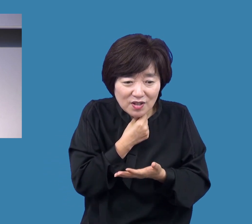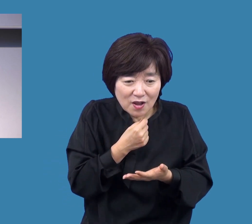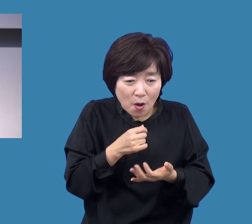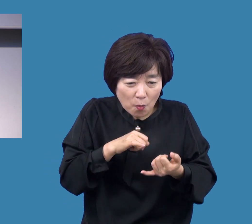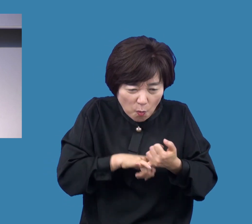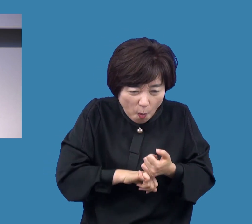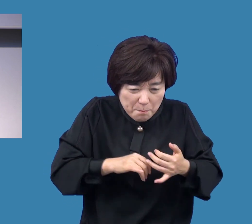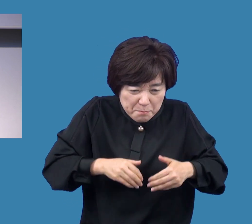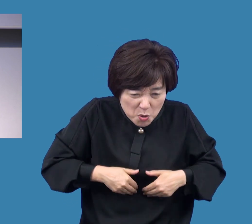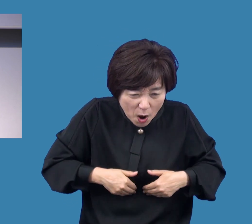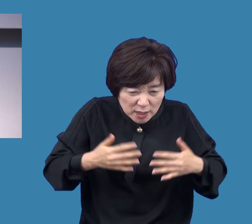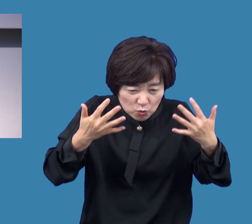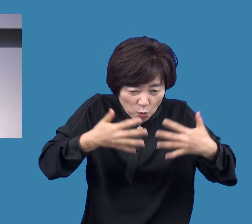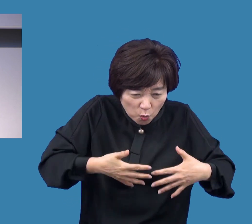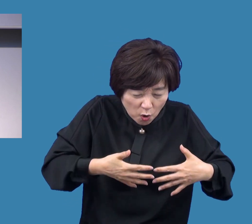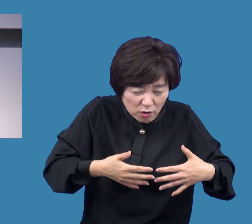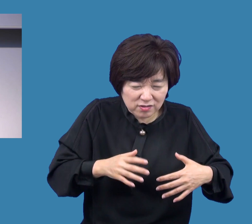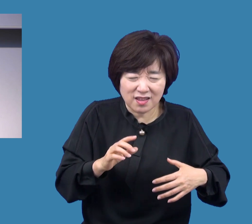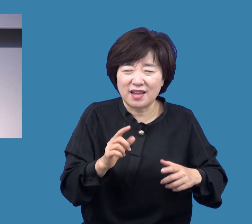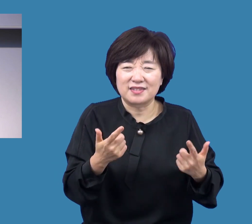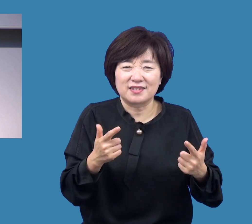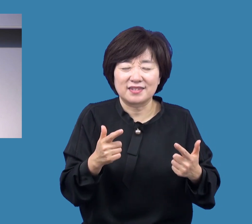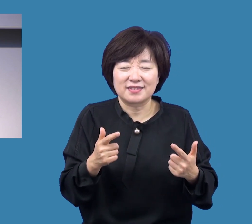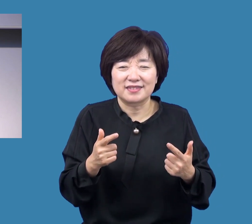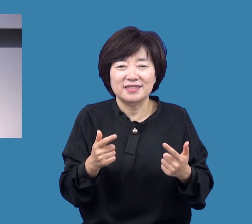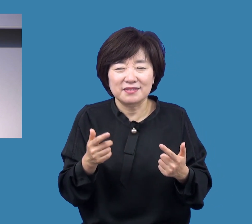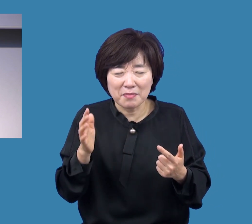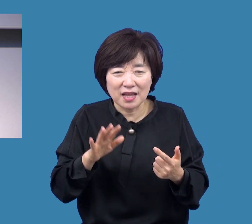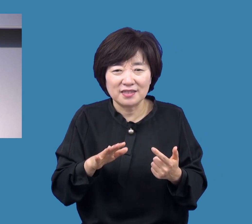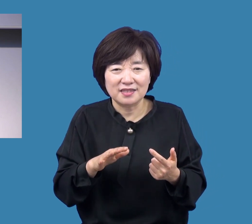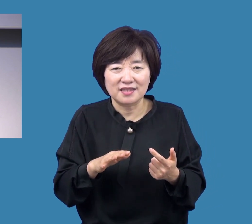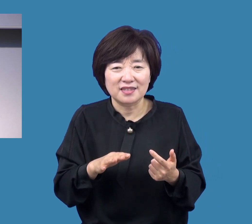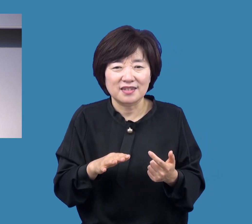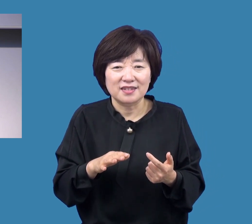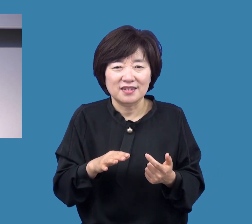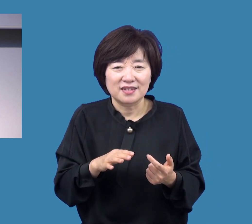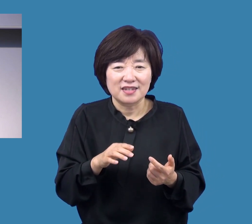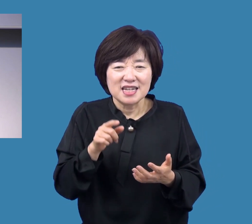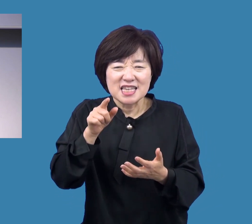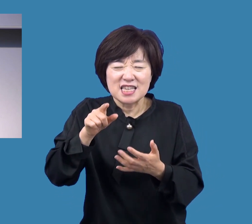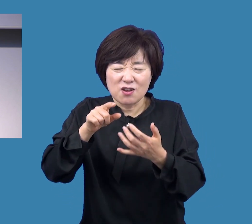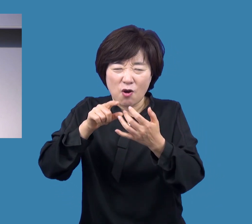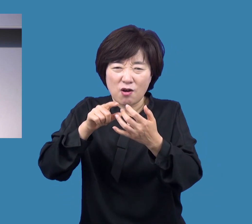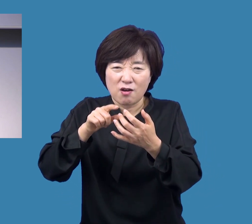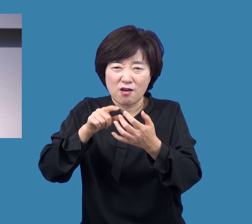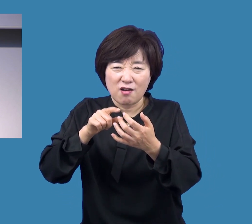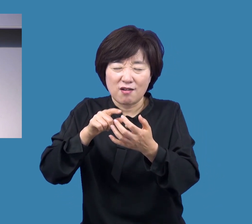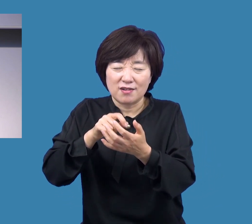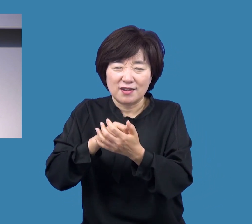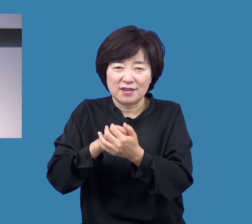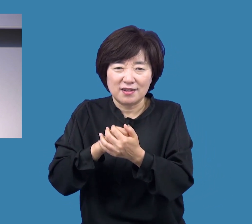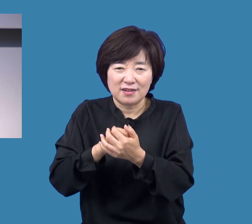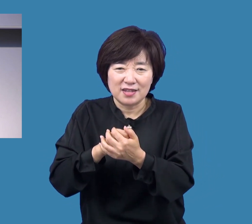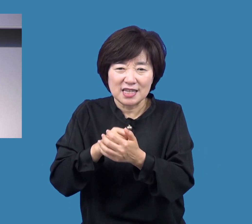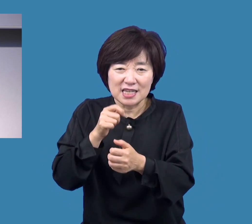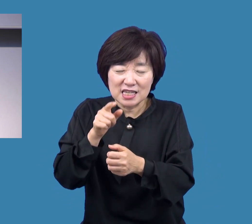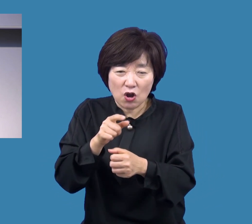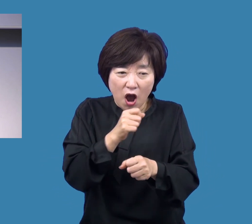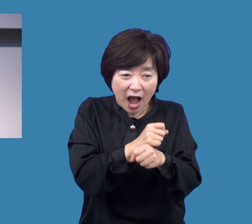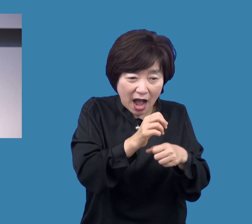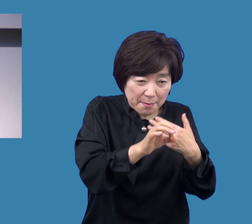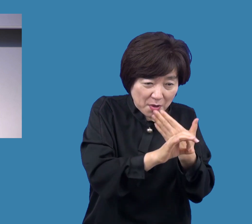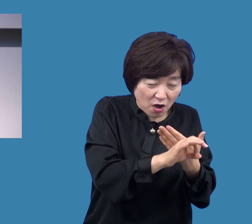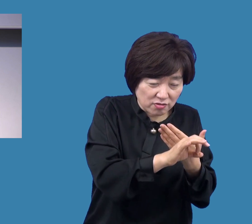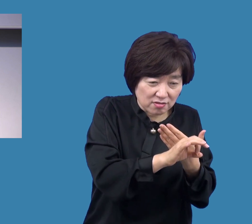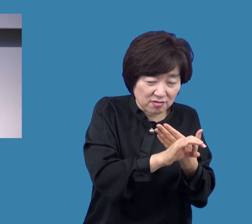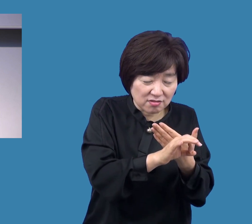있어. 이거를 안 하면 은사 못 받아, 이런 건 있단 말이야. 이거 하면 반드시 은사가 와, 그런 건 없어. 그런데 이렇게